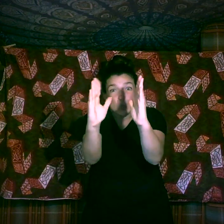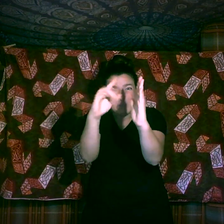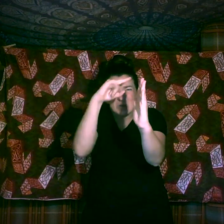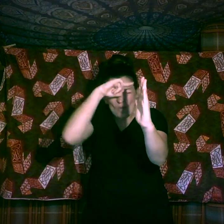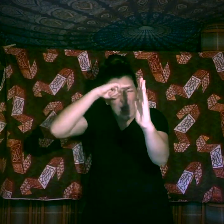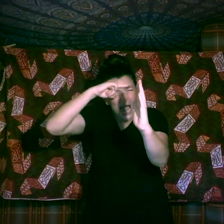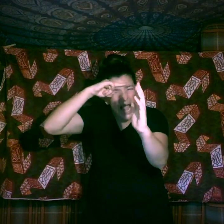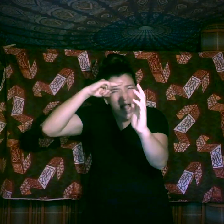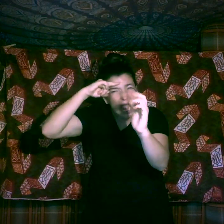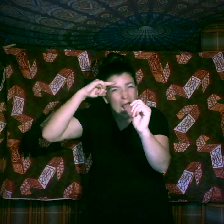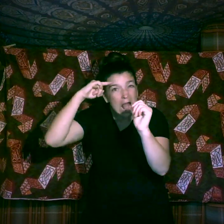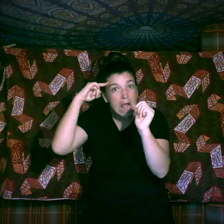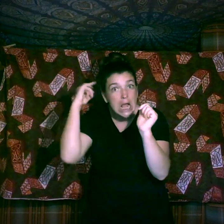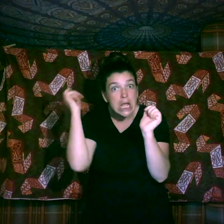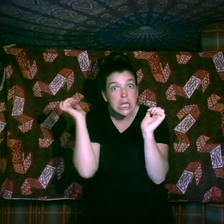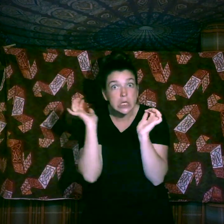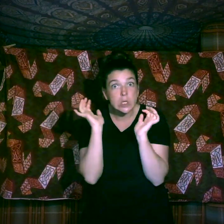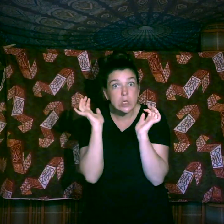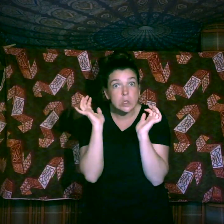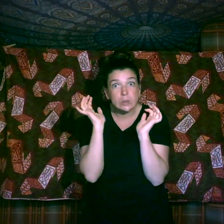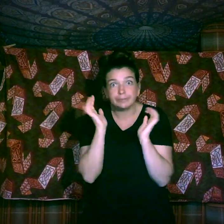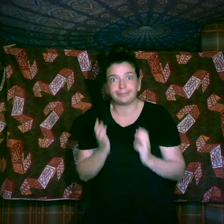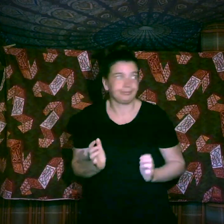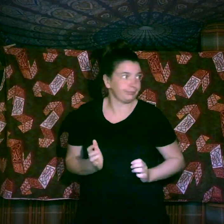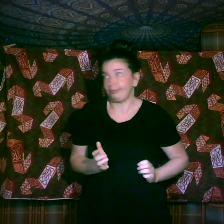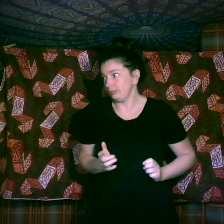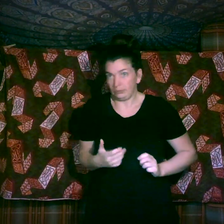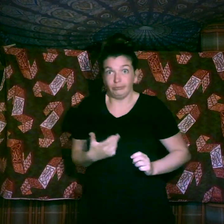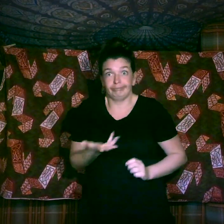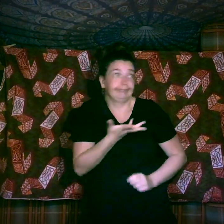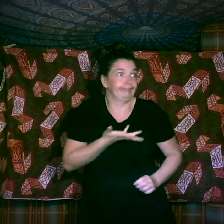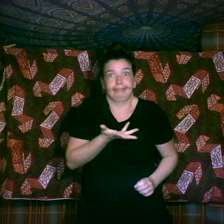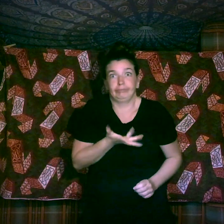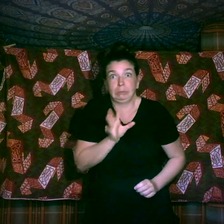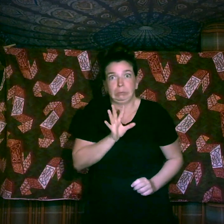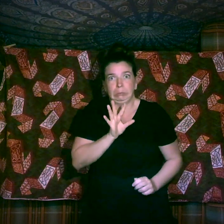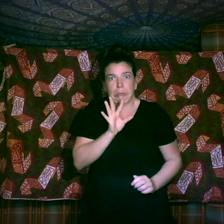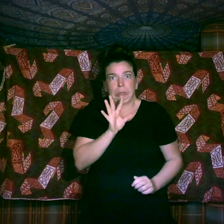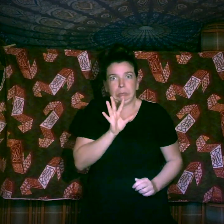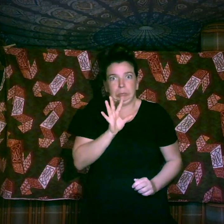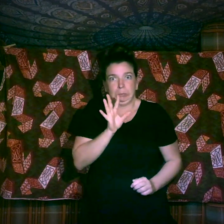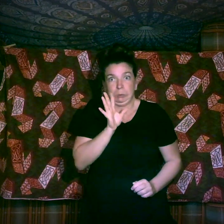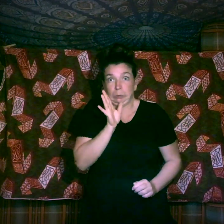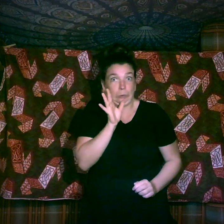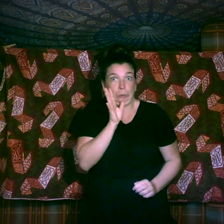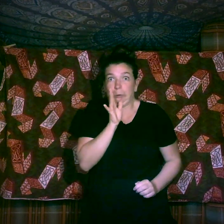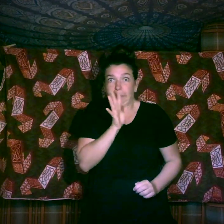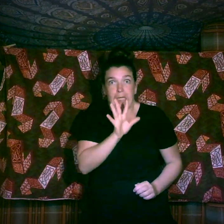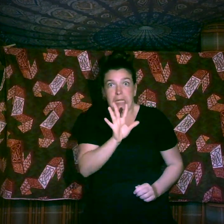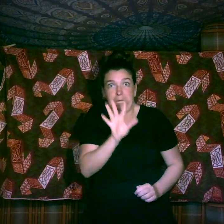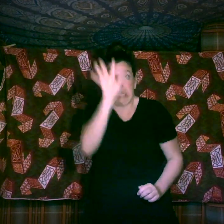Étroite et ténébreuse. On ne peut pas passer dessus.